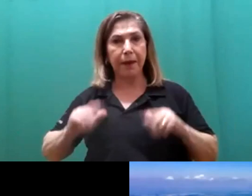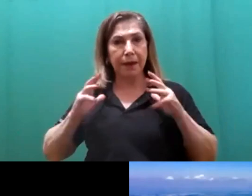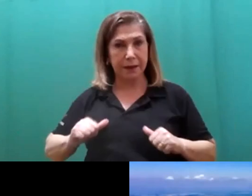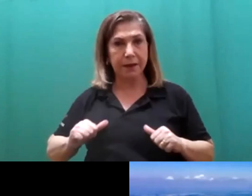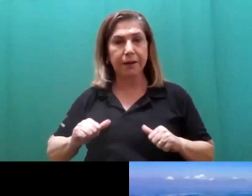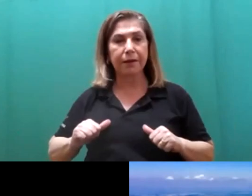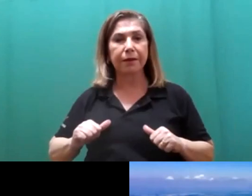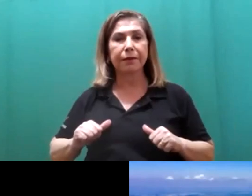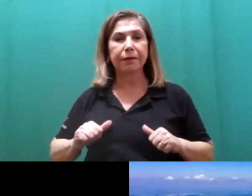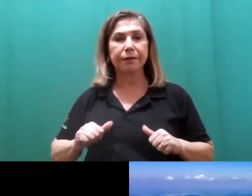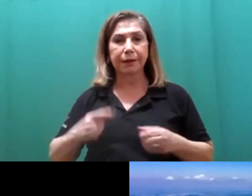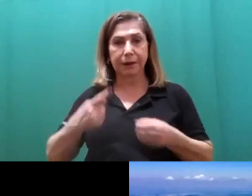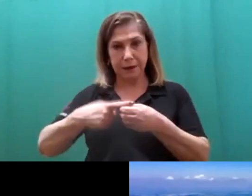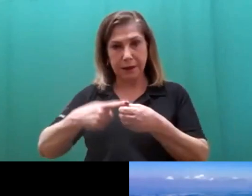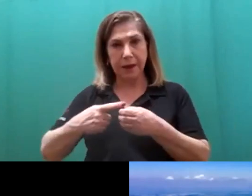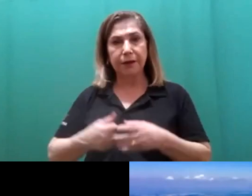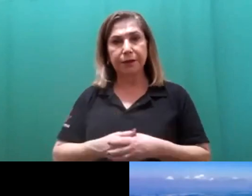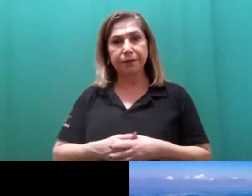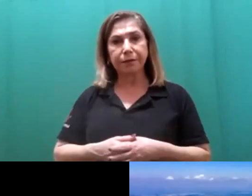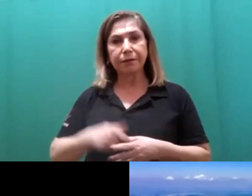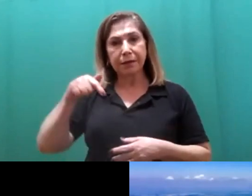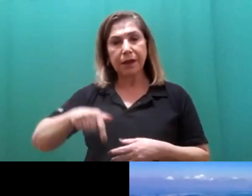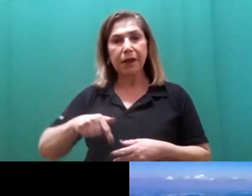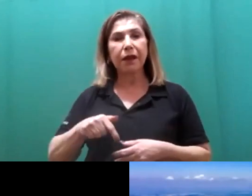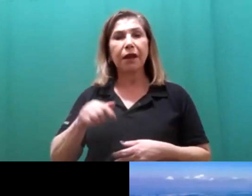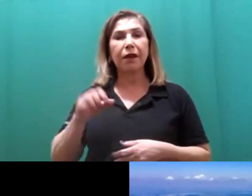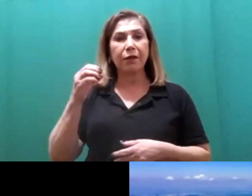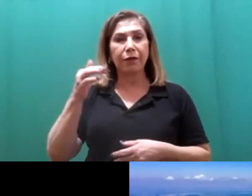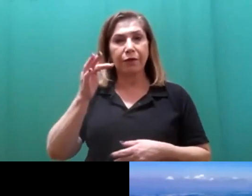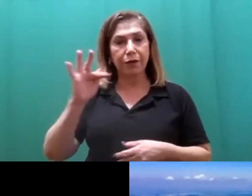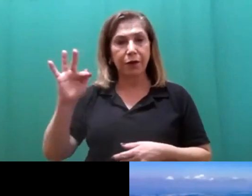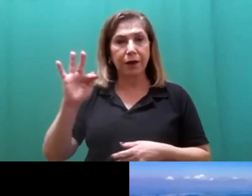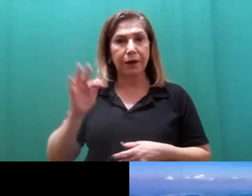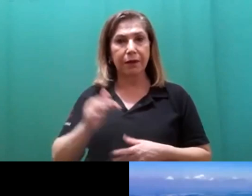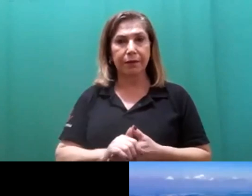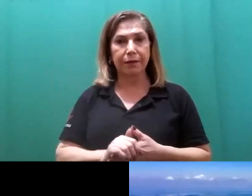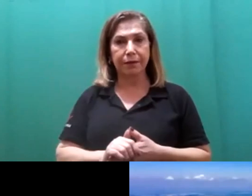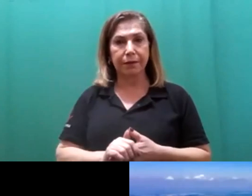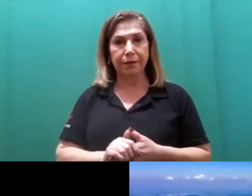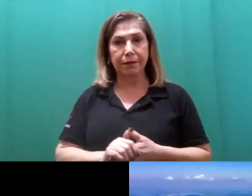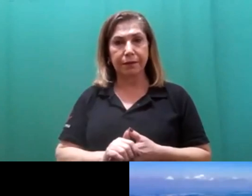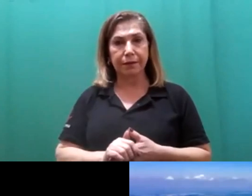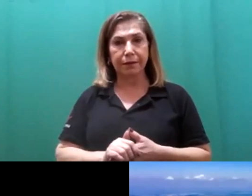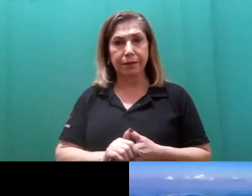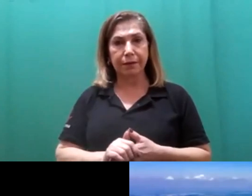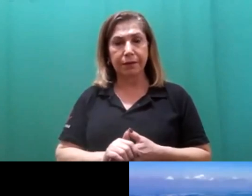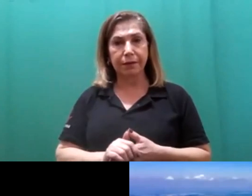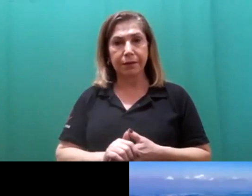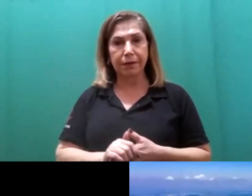resíduo urbano. Em Florianópolis, eles só conseguiram fazer isso a partir